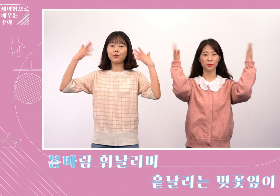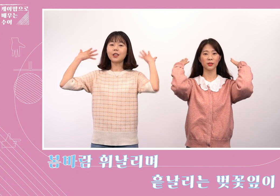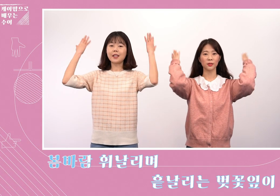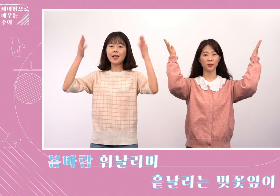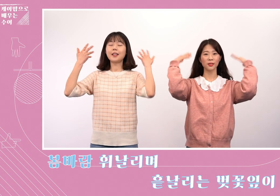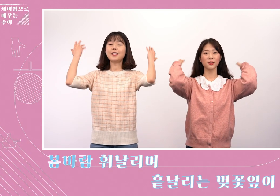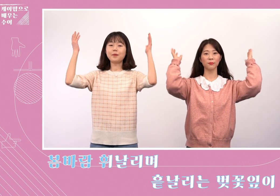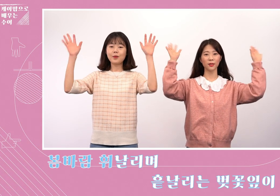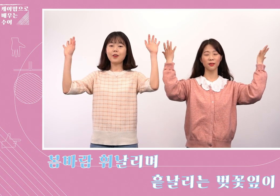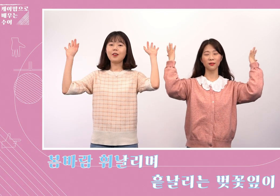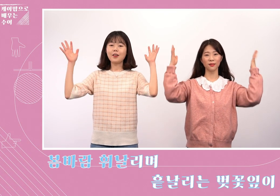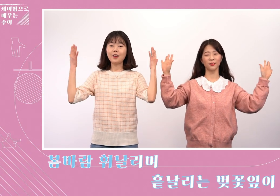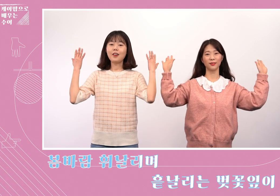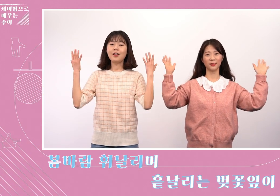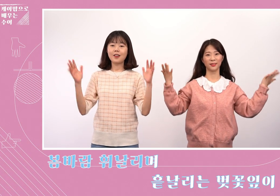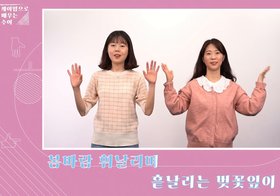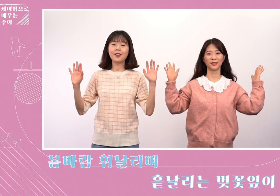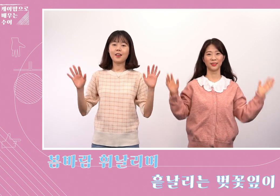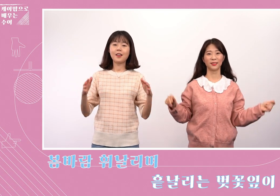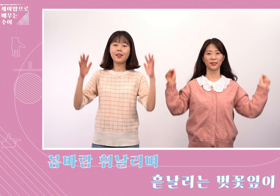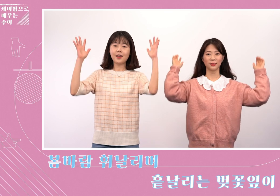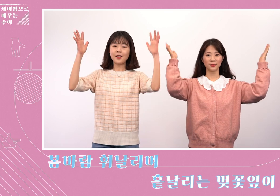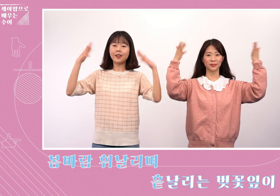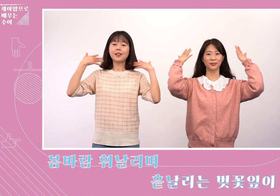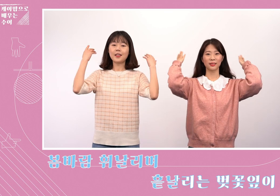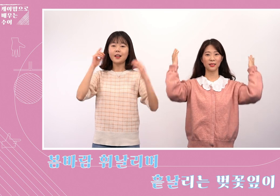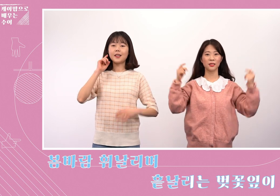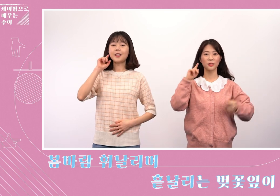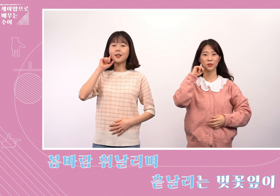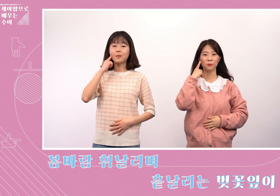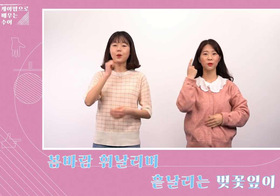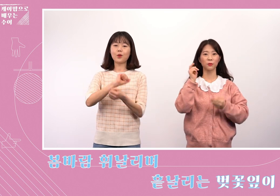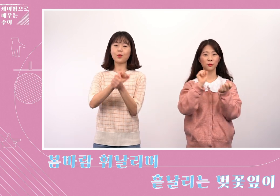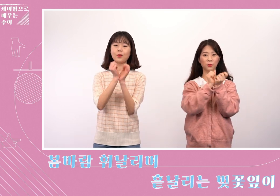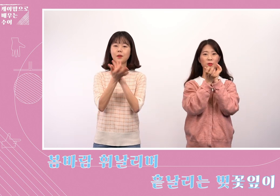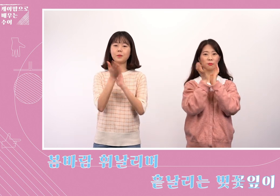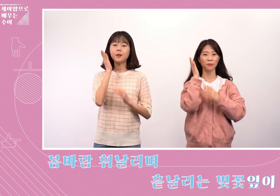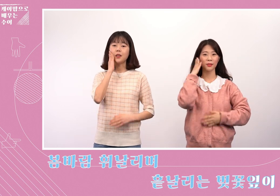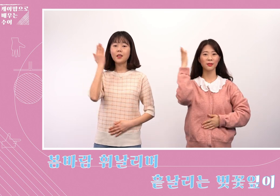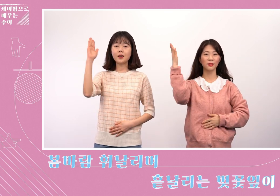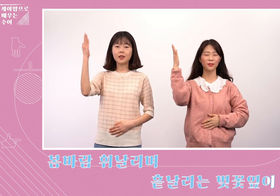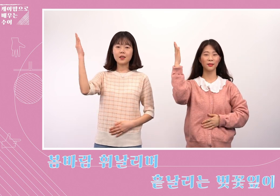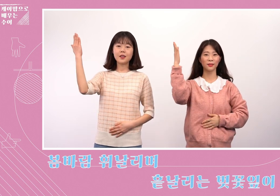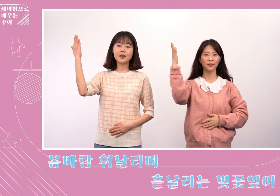봄바람이 난 안 날